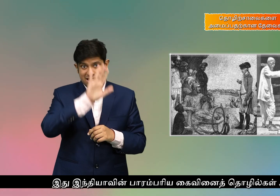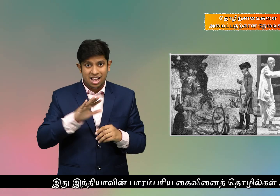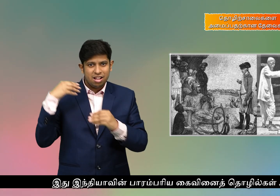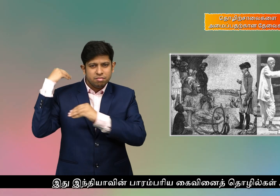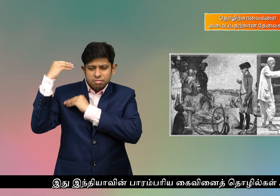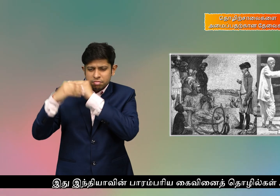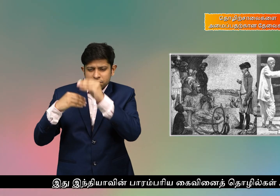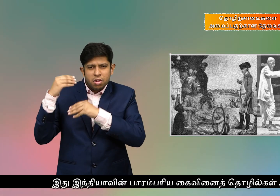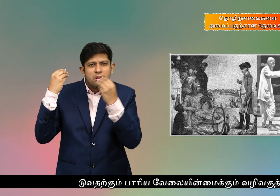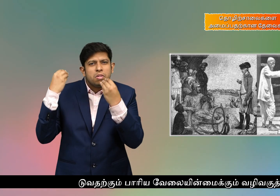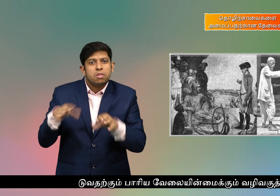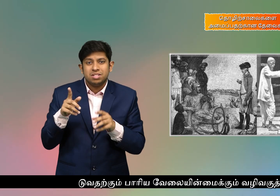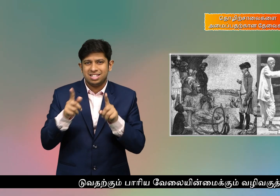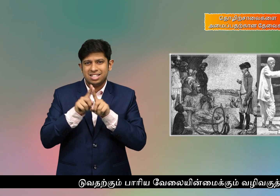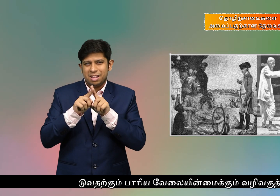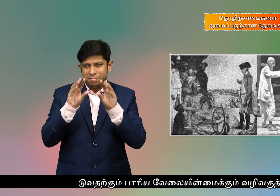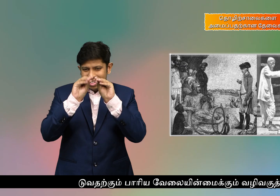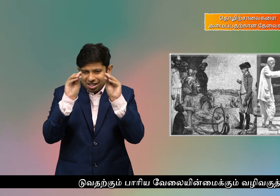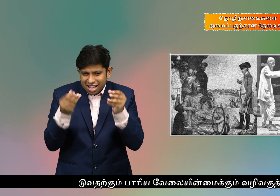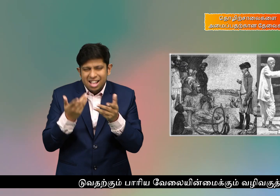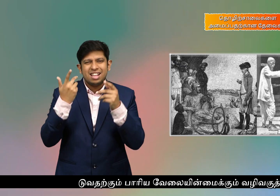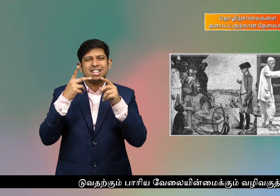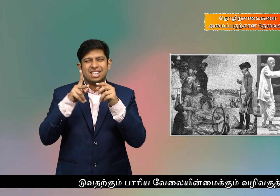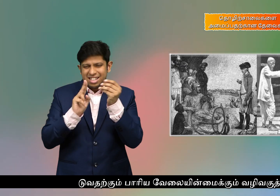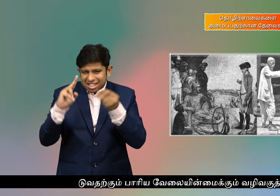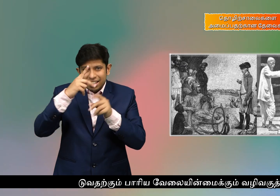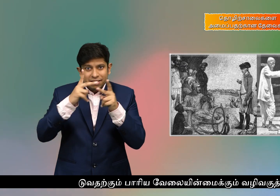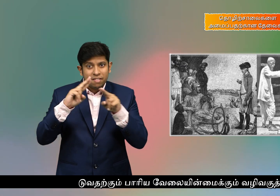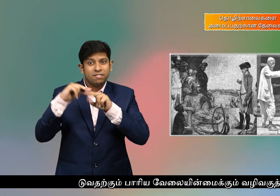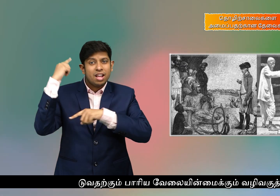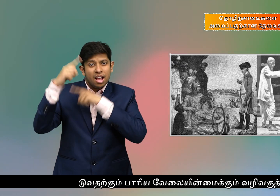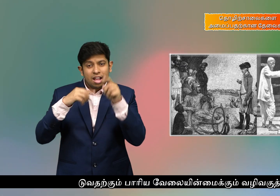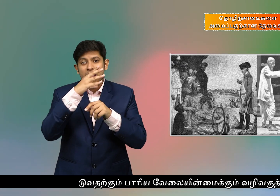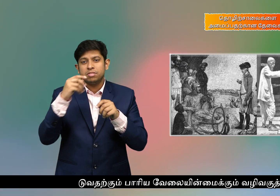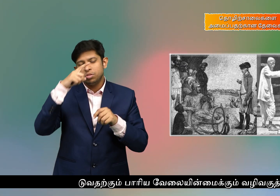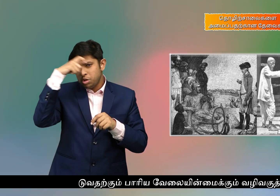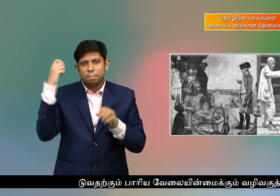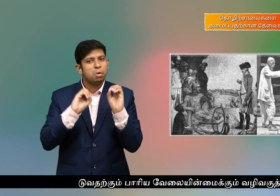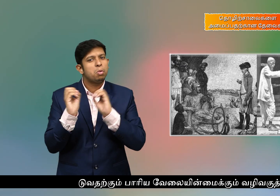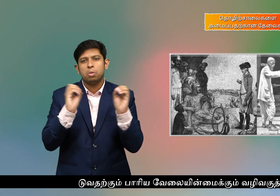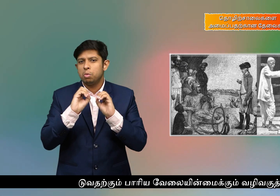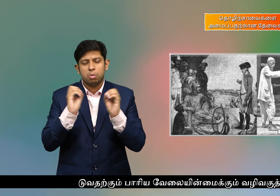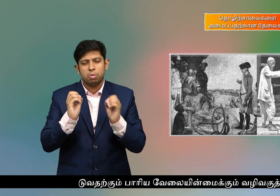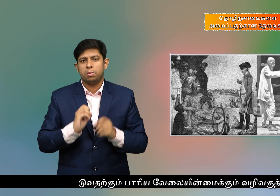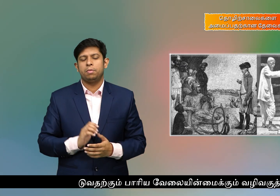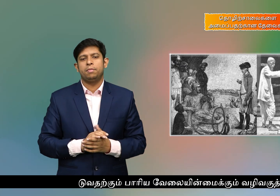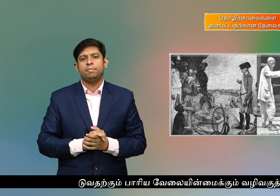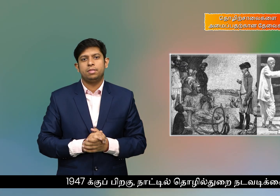பாரம்பரிய கைவினைத் தொழில்கள் அழிக்கப்படுவதற்கும் பாரம்பரிய பாரிய வேலையின்மைக்கும்